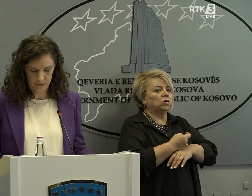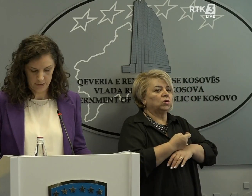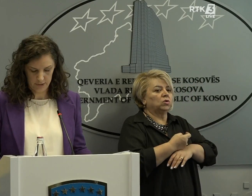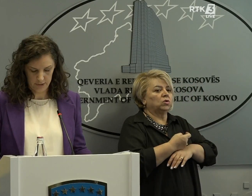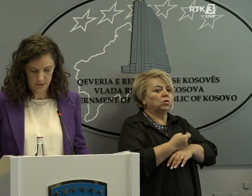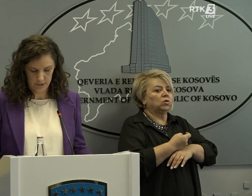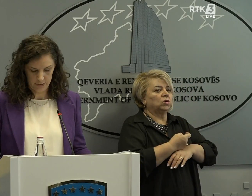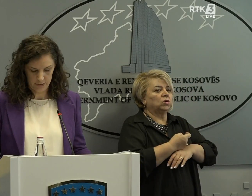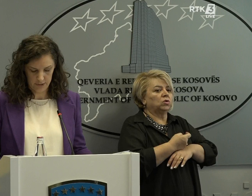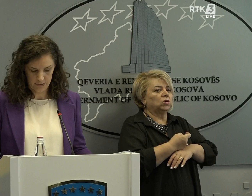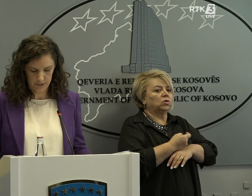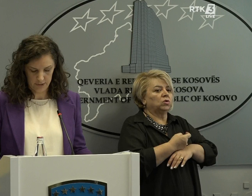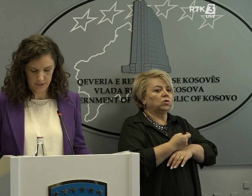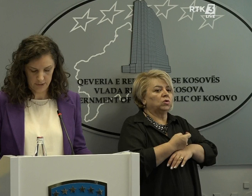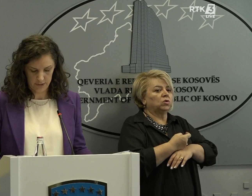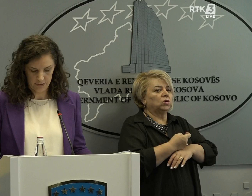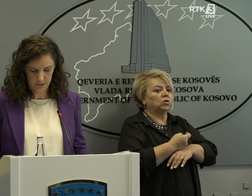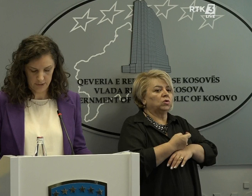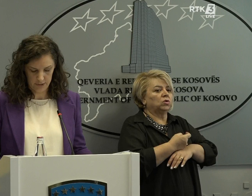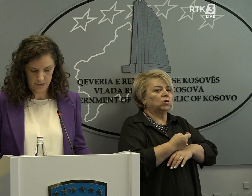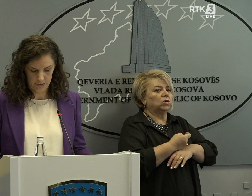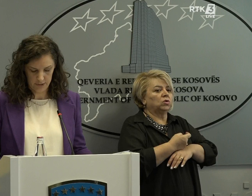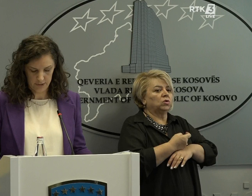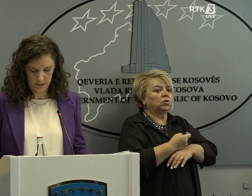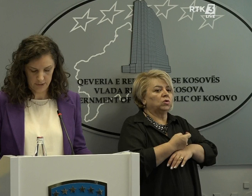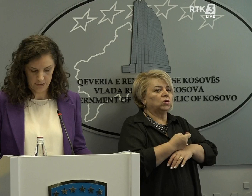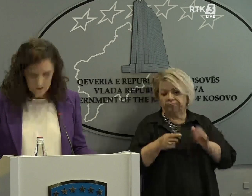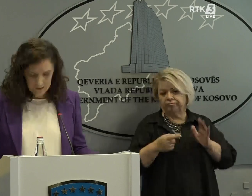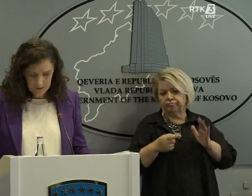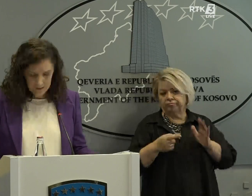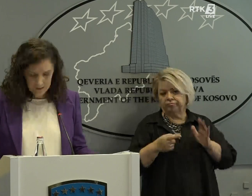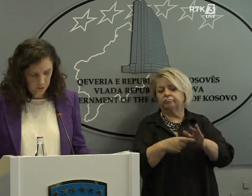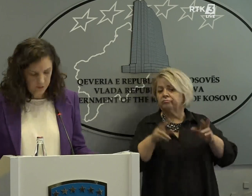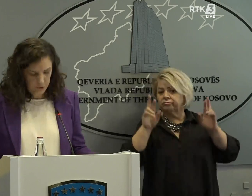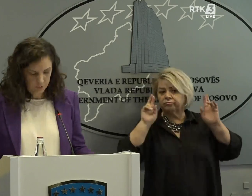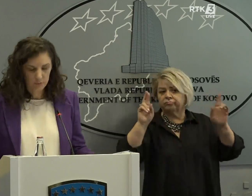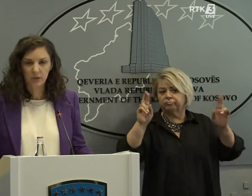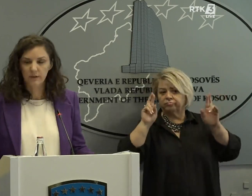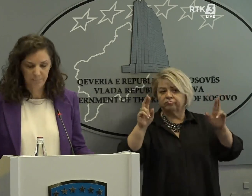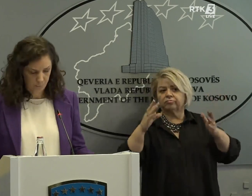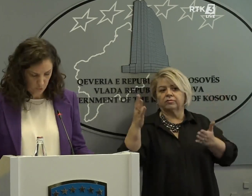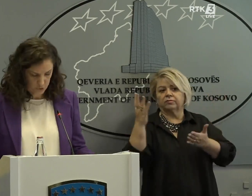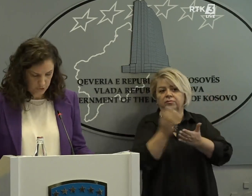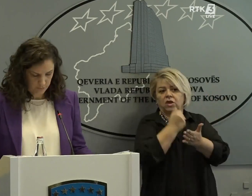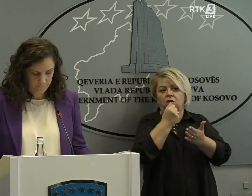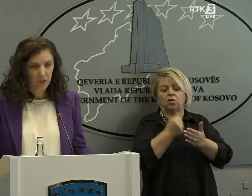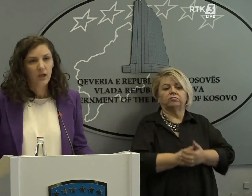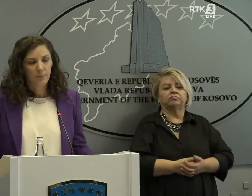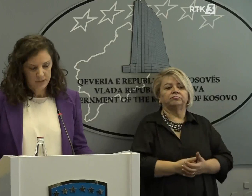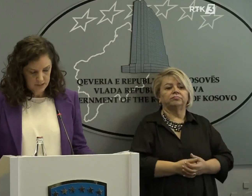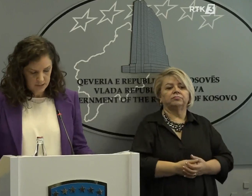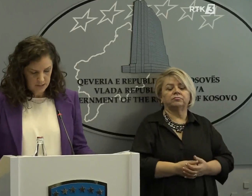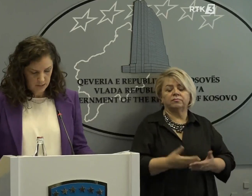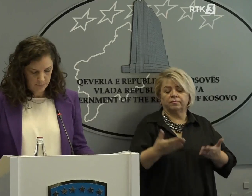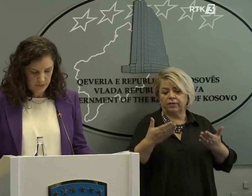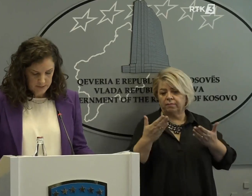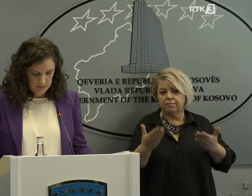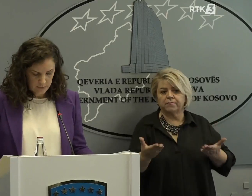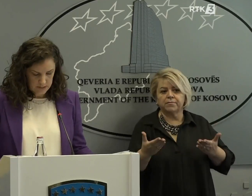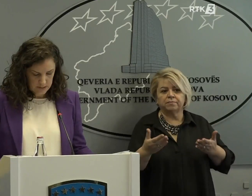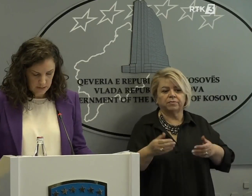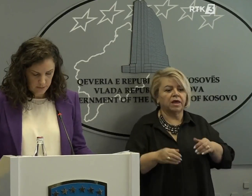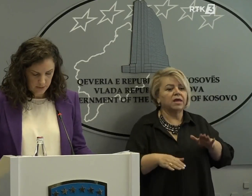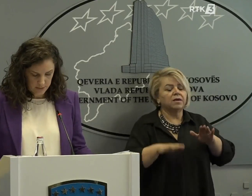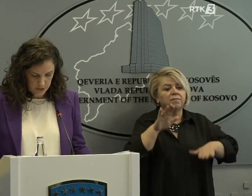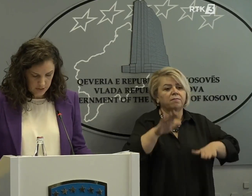gjatë orëve të ditës ose të mbrëmjes, dhe kjo paraqet një optimizim shumë të dobishëm të kostove. Pastaj